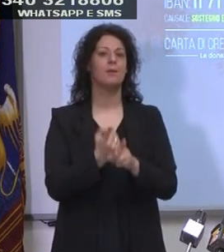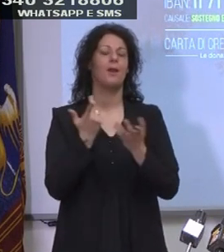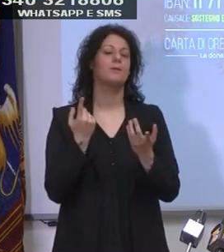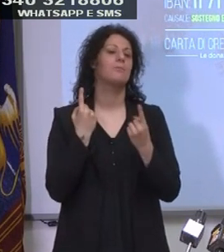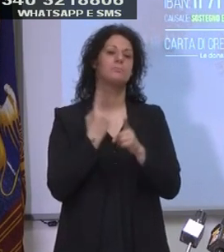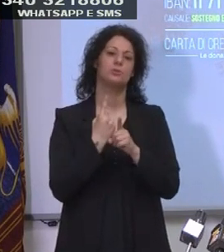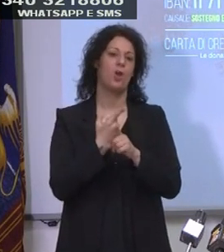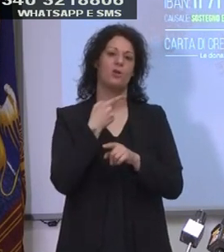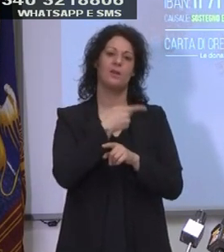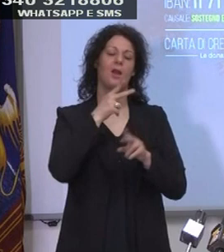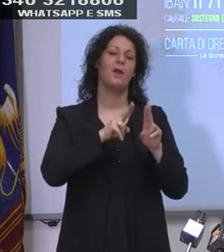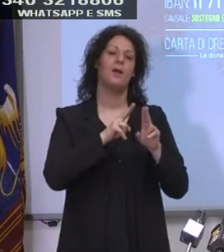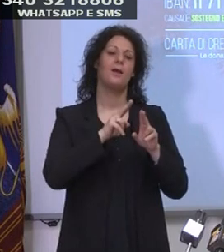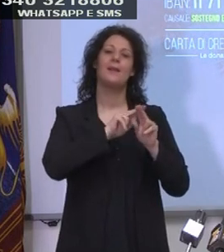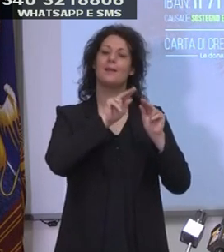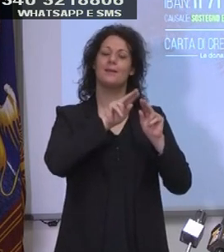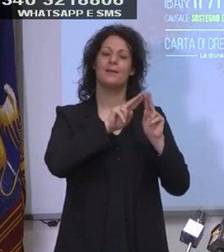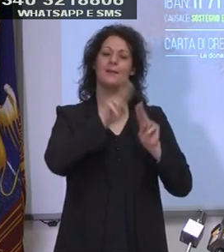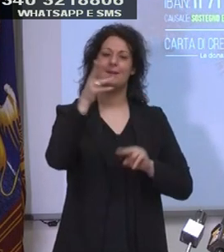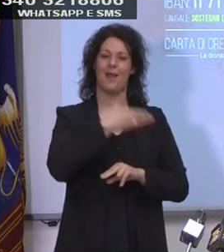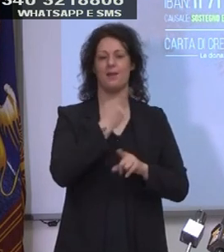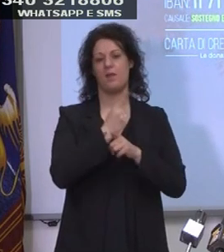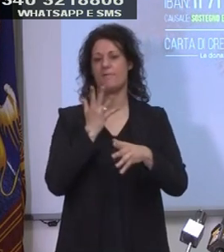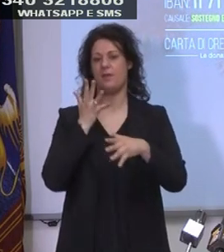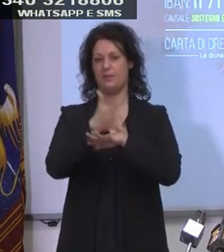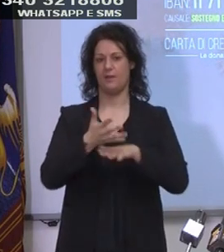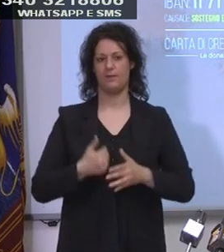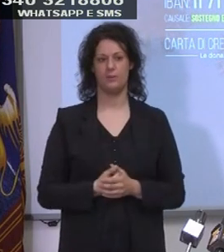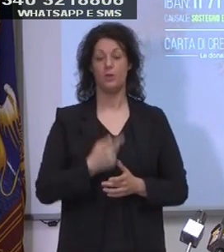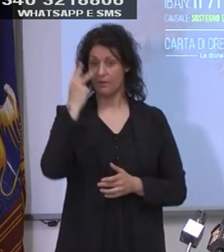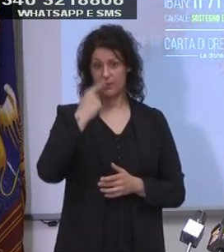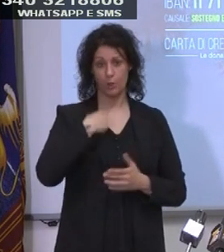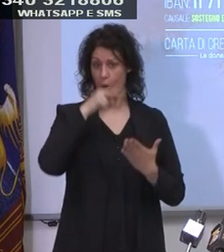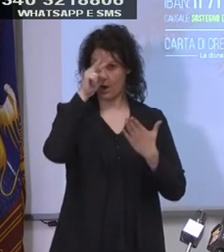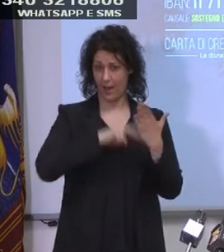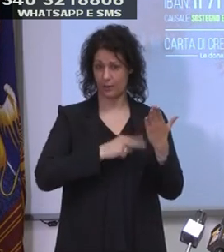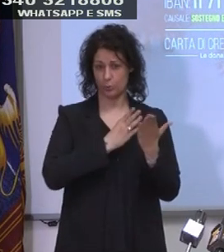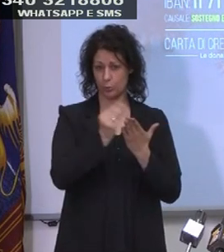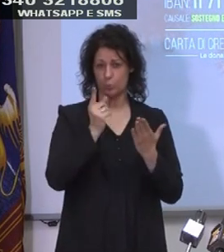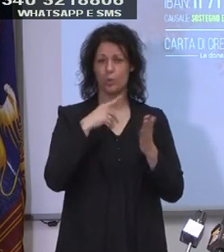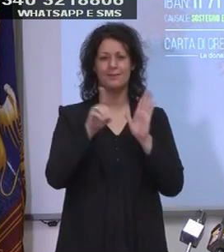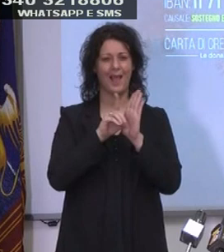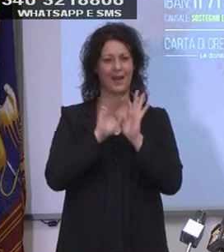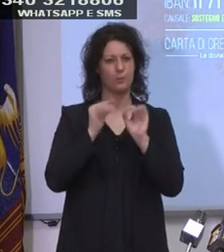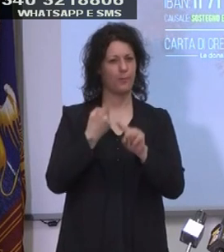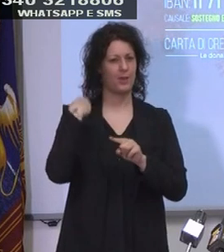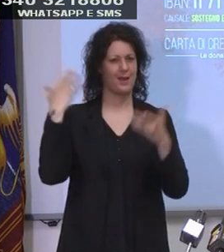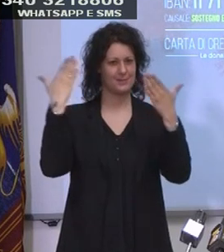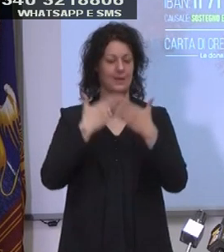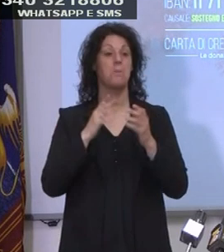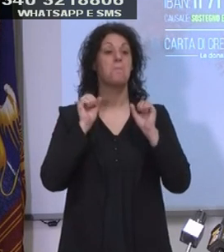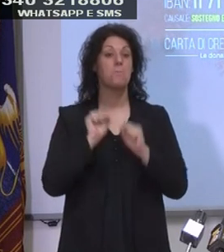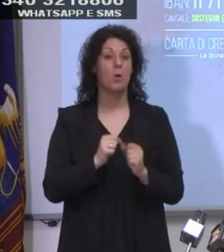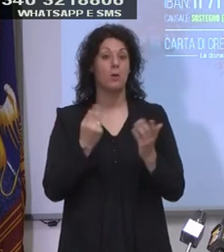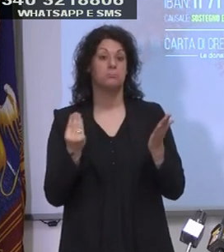intervento nazionale. Fra l'altro devo anche dire che me l'aspettavo, io non ho ancora letto tutto il decreto di ieri sera. E magari c'è dentro